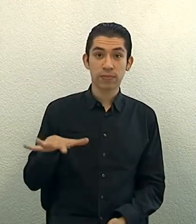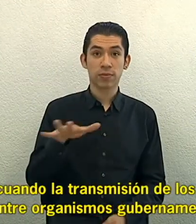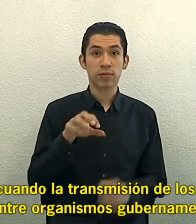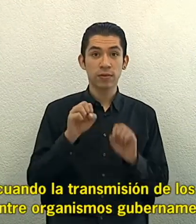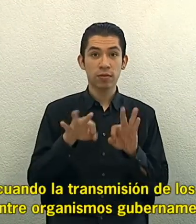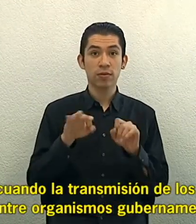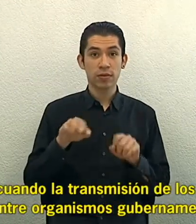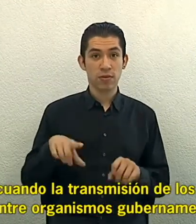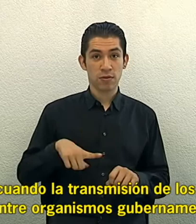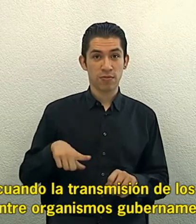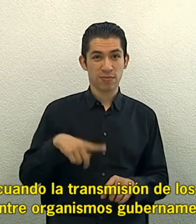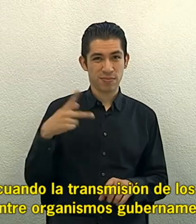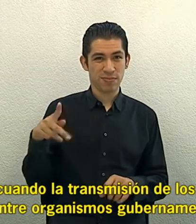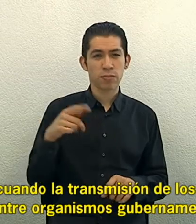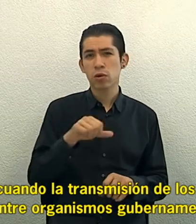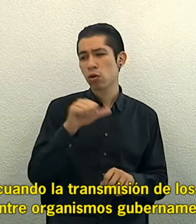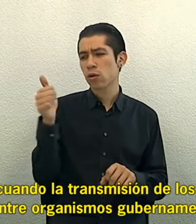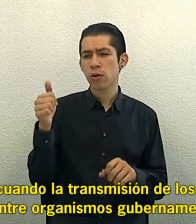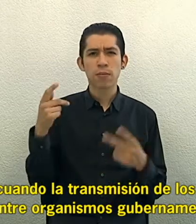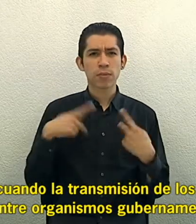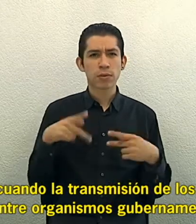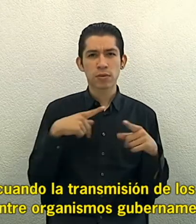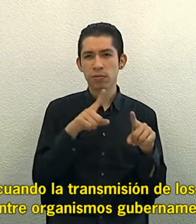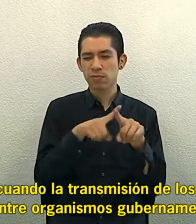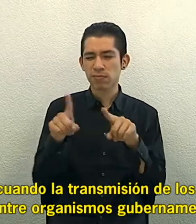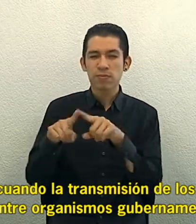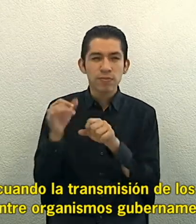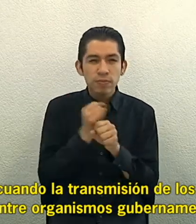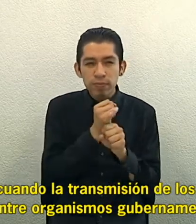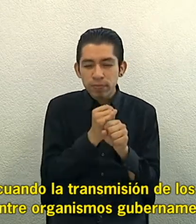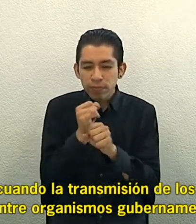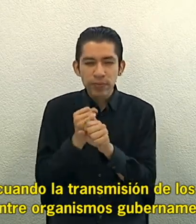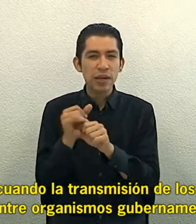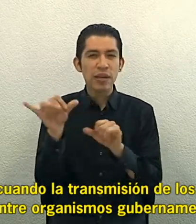6 cuando la transmisión de los datos sea entre organismos gubernamentales